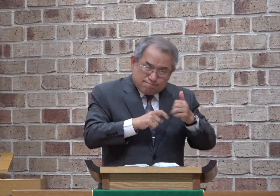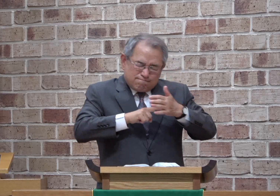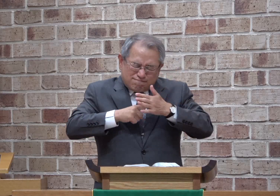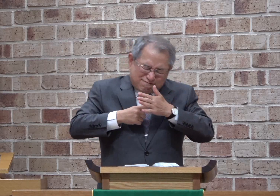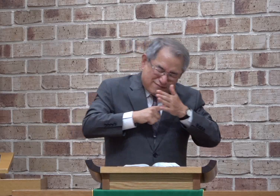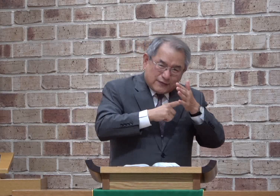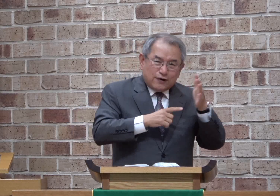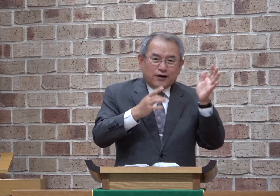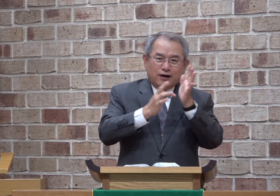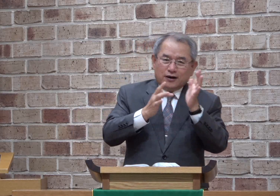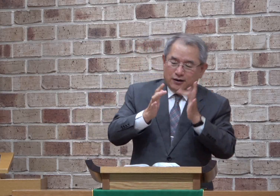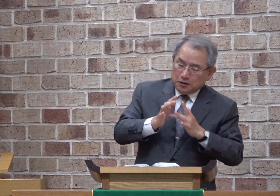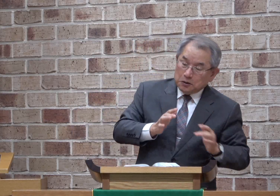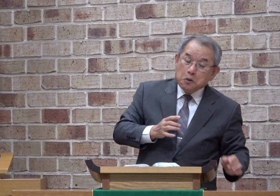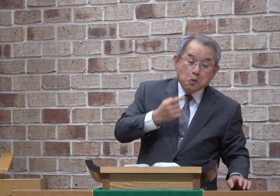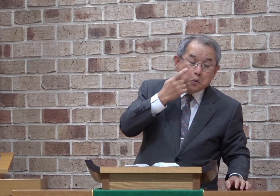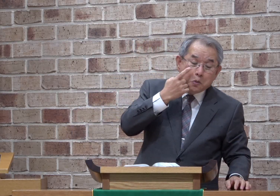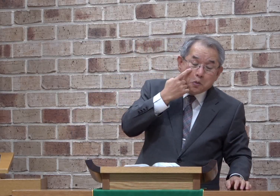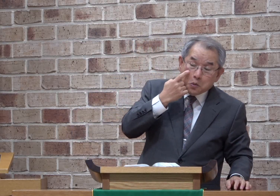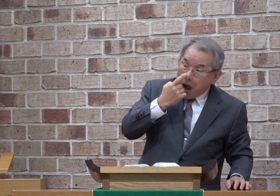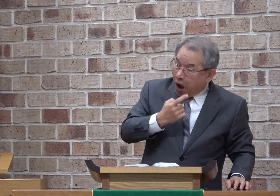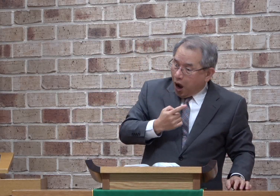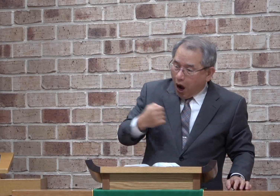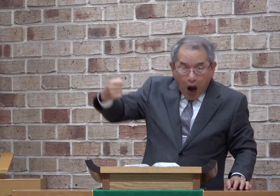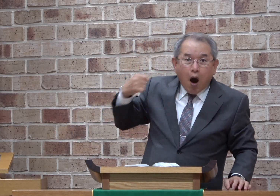끈질긴 그 믿음을 보면서